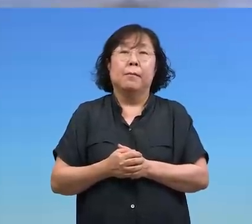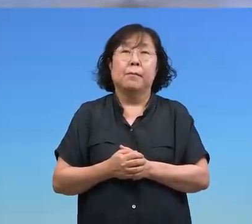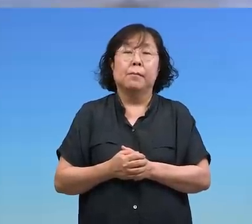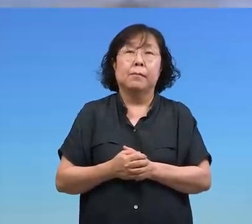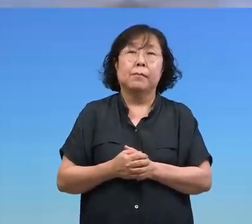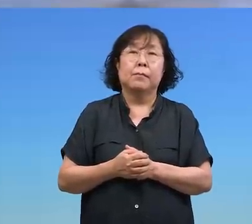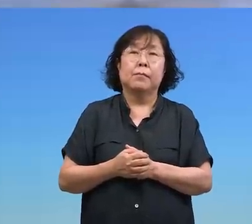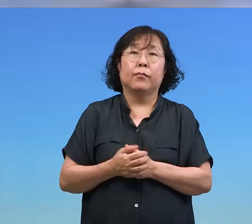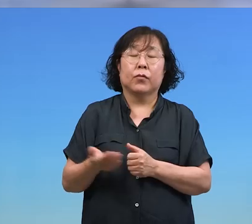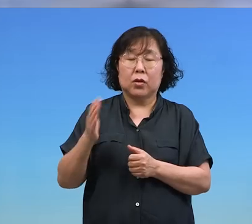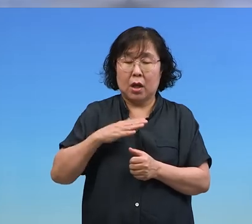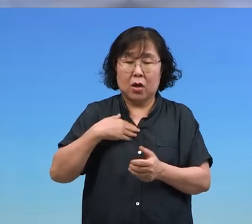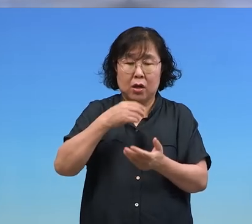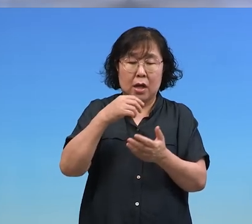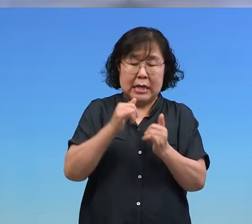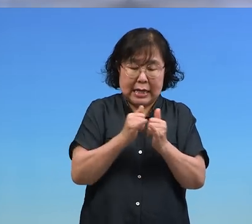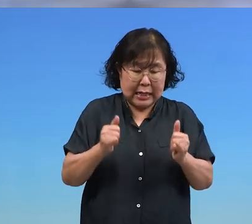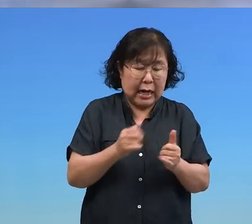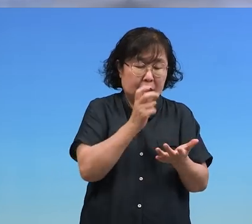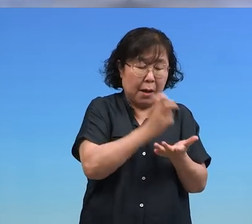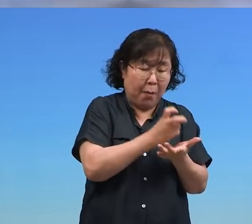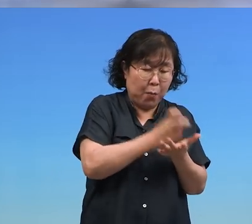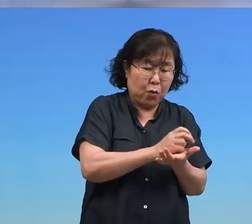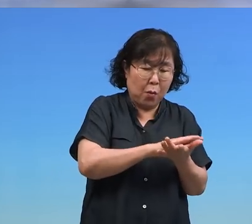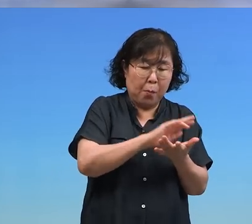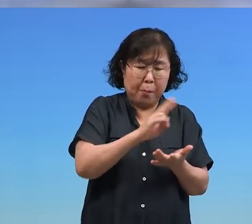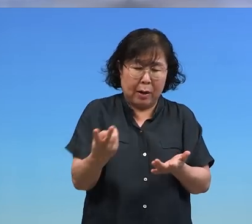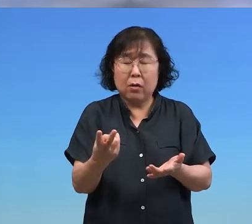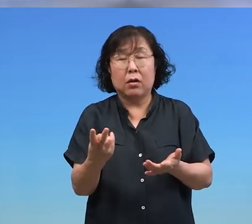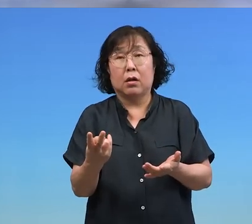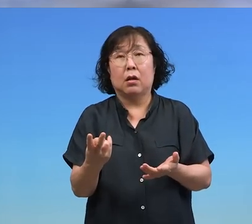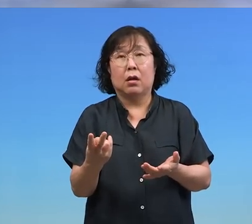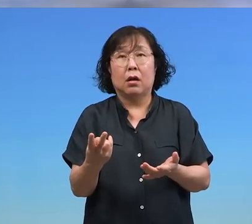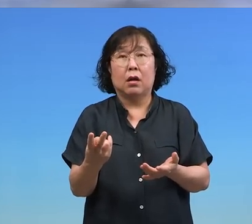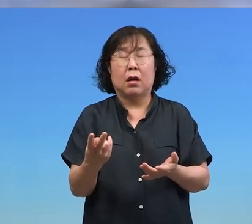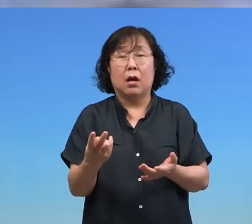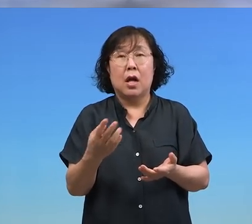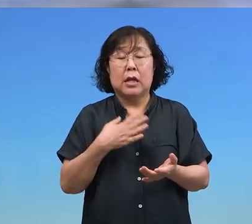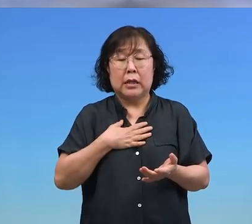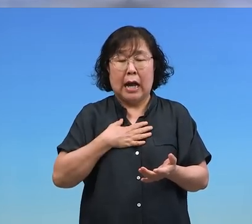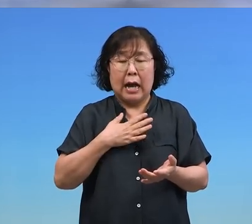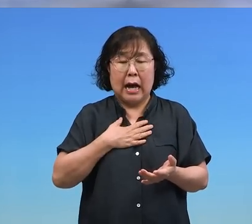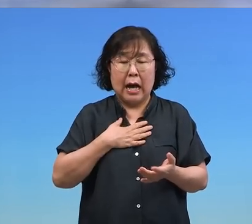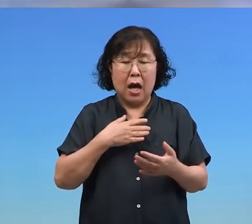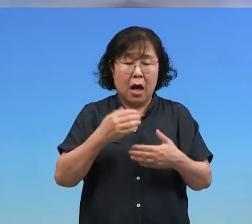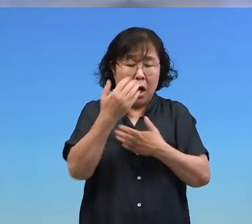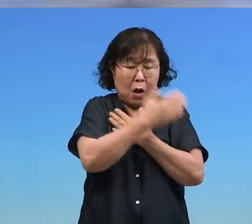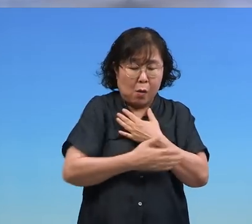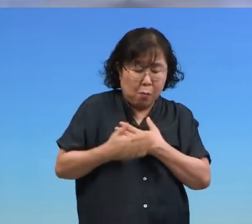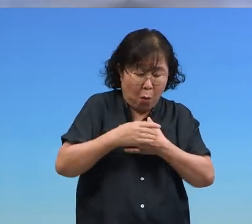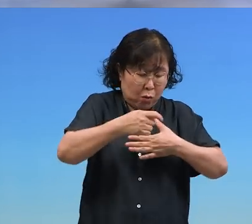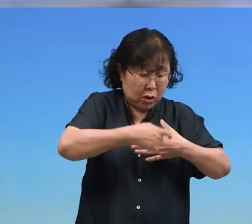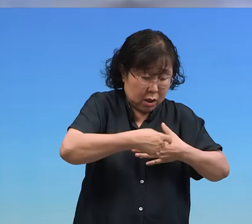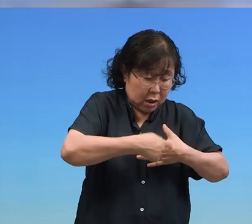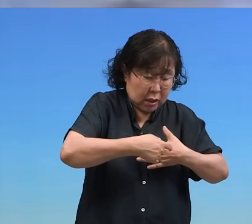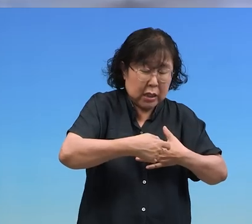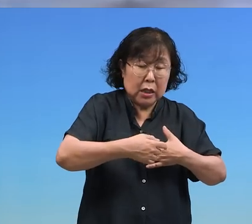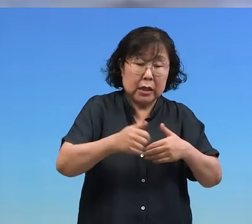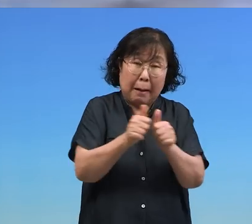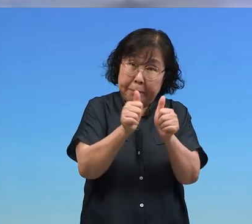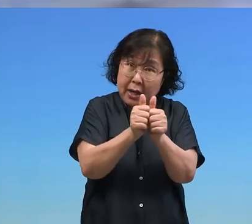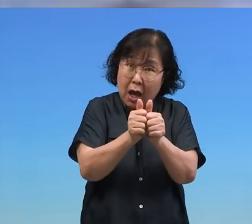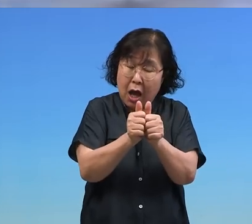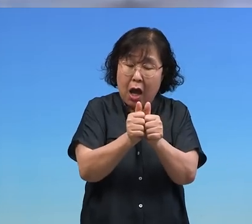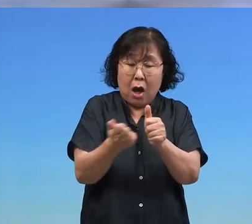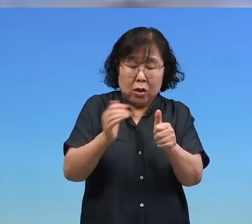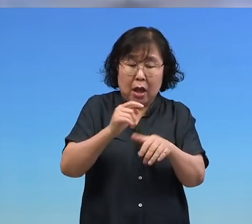난 남자로의 신체를 갖고 있지만 난 내 정체성은 여자야 그래서 난 여탕에도 갈 수